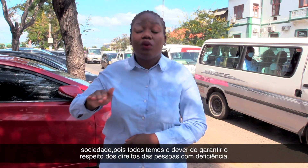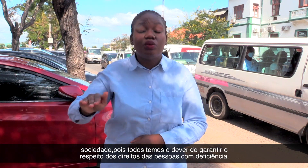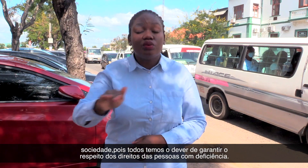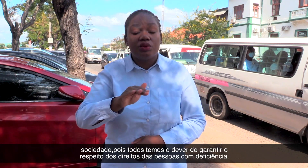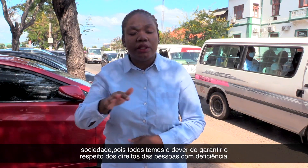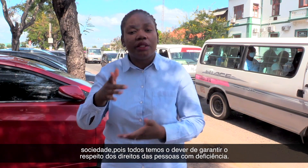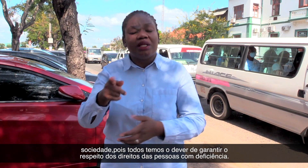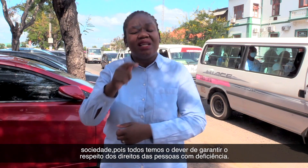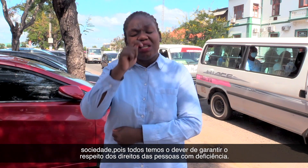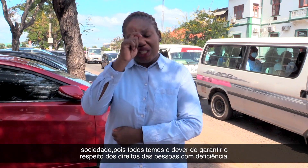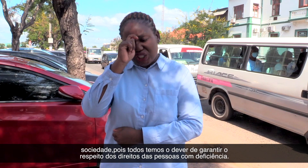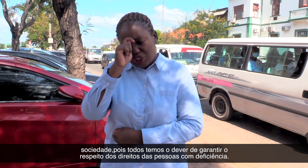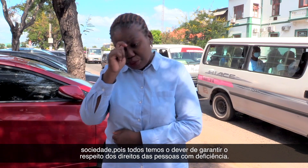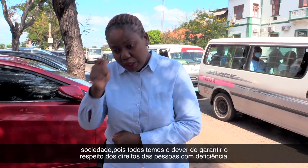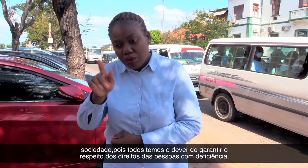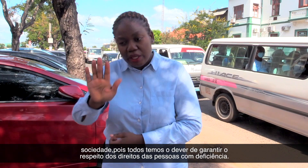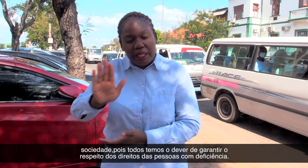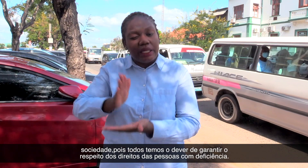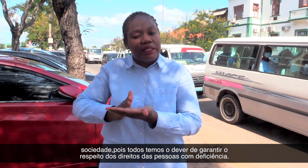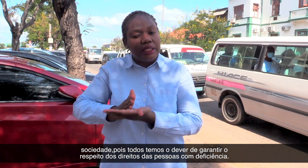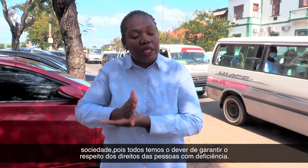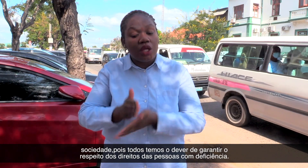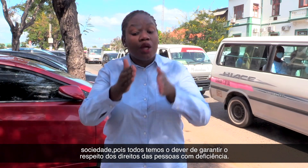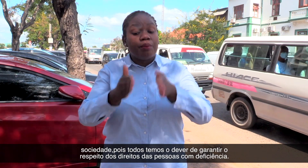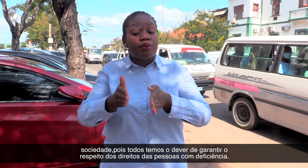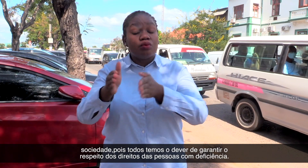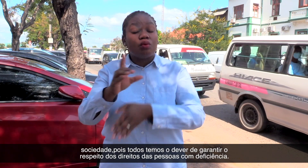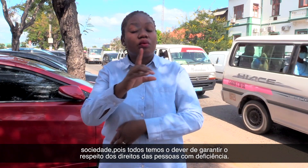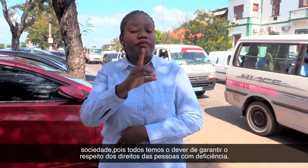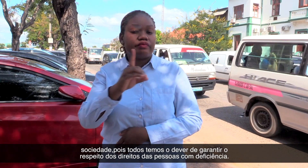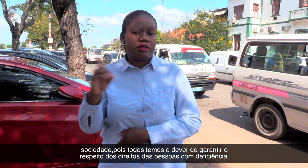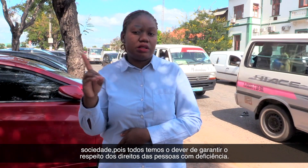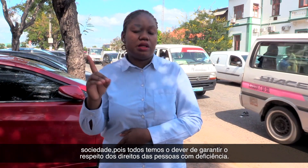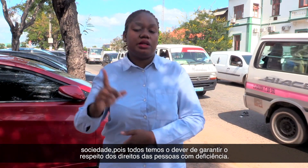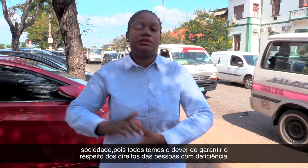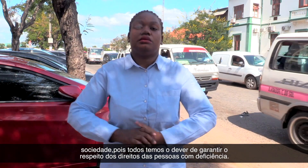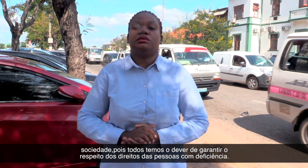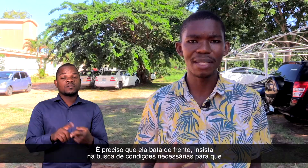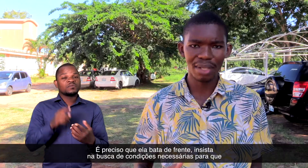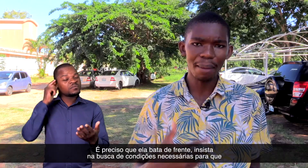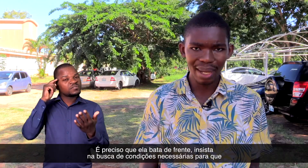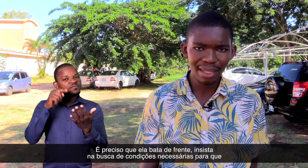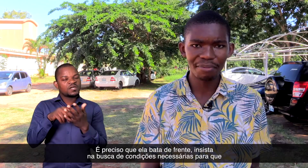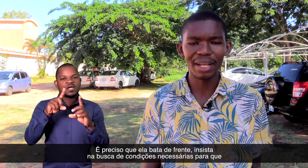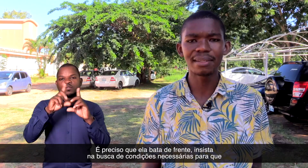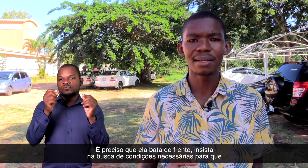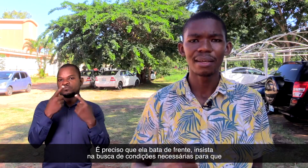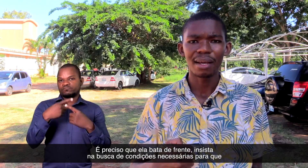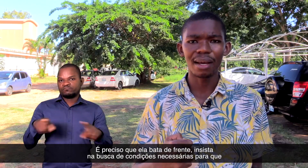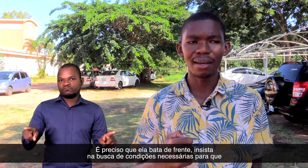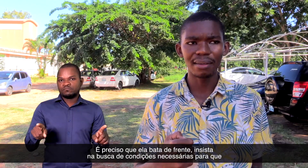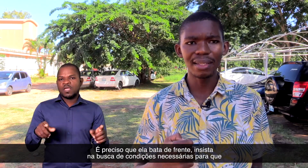sociedade, pois todos temos o dever de garantir o respeito dos direitos das pessoas com deficiência. É preciso que ela bata de